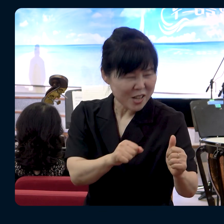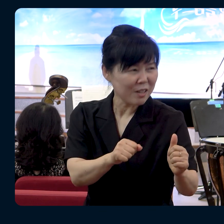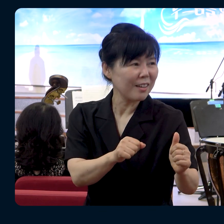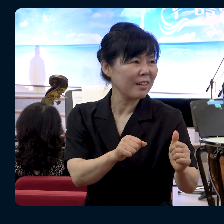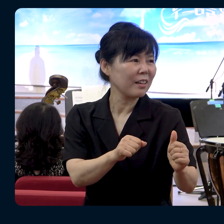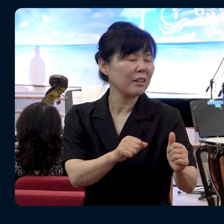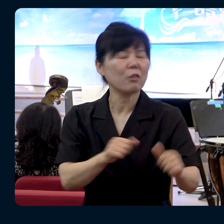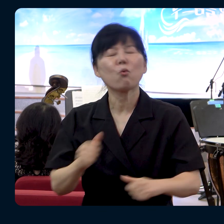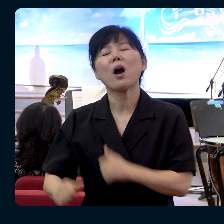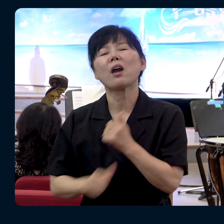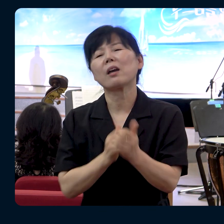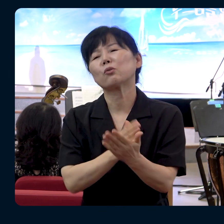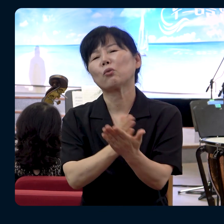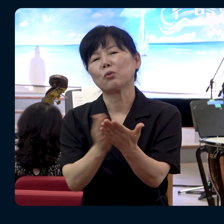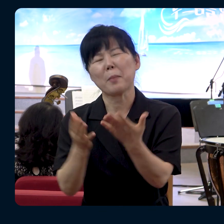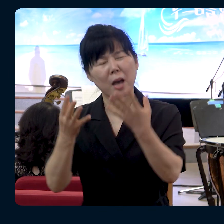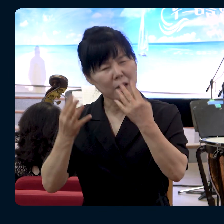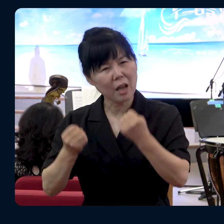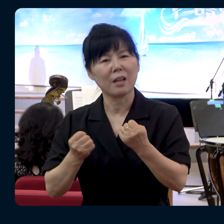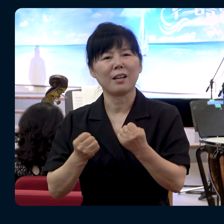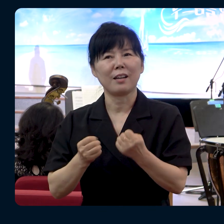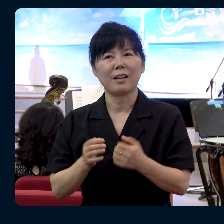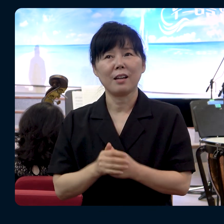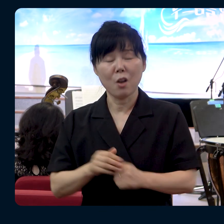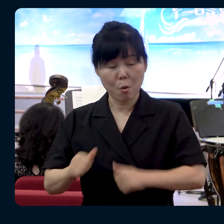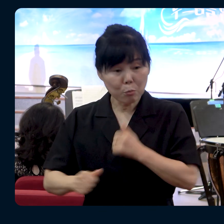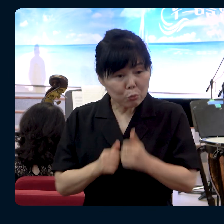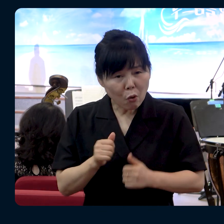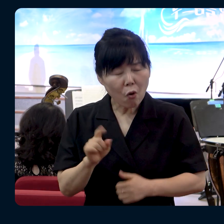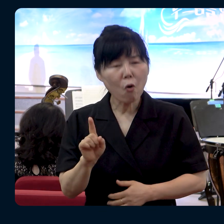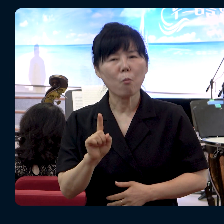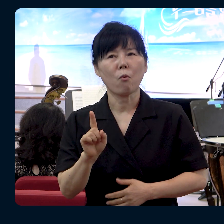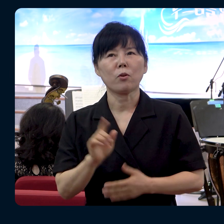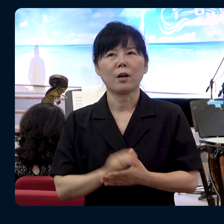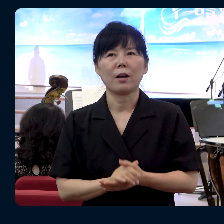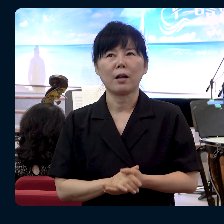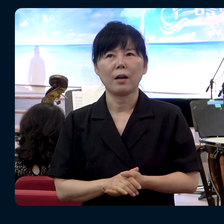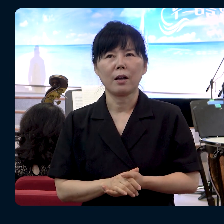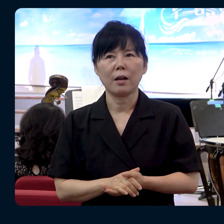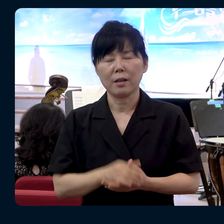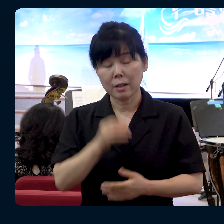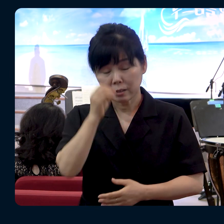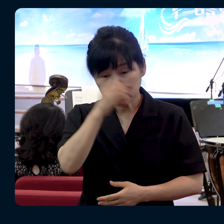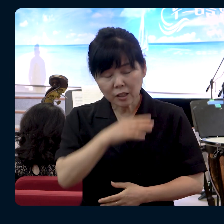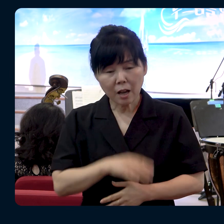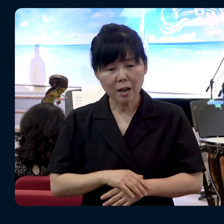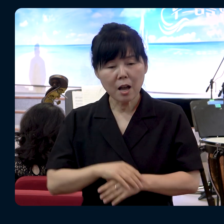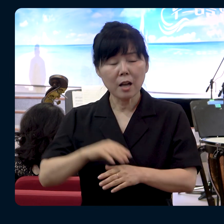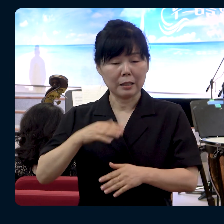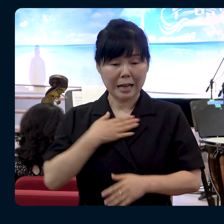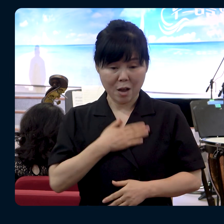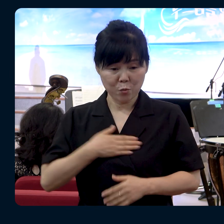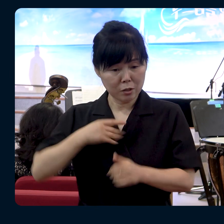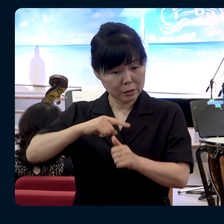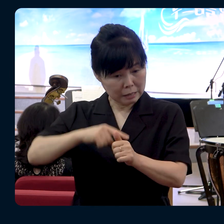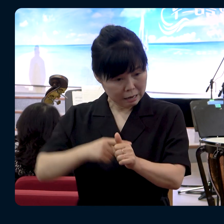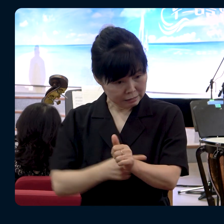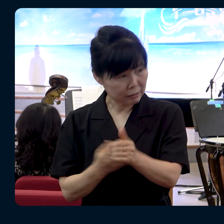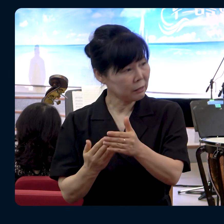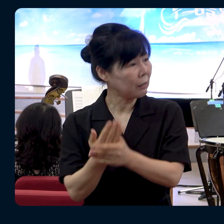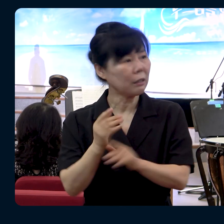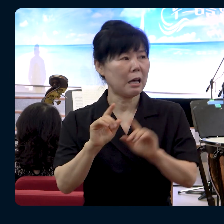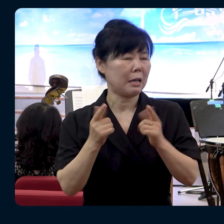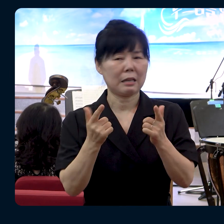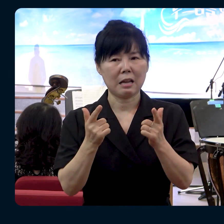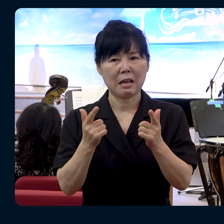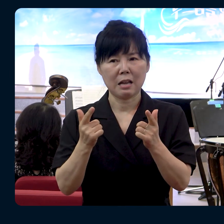분노가 될 수 있겠죠. 그러니 분노라는 것은 단순하게 내 감정이 올라오는 것만을 얘기하는 것이 아니고,